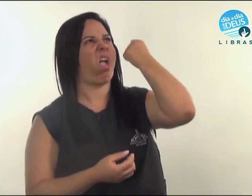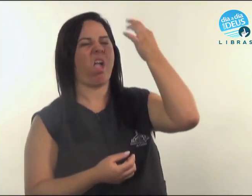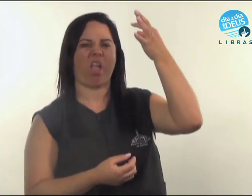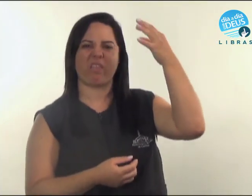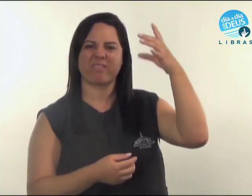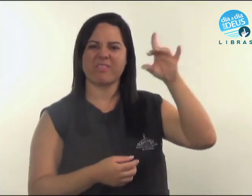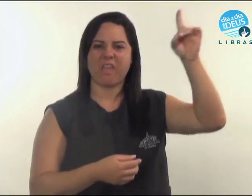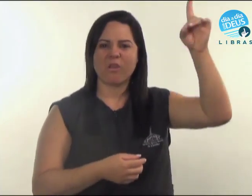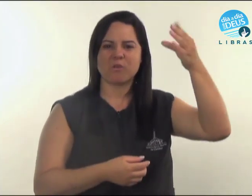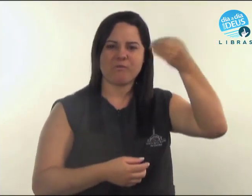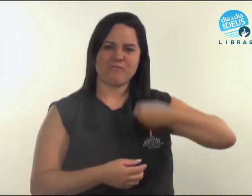do seu povo.